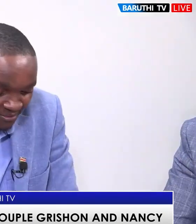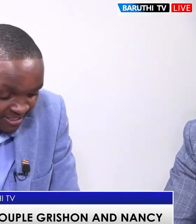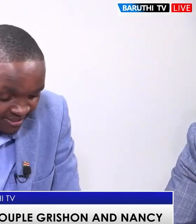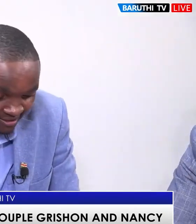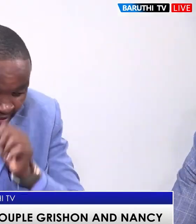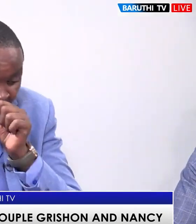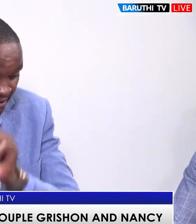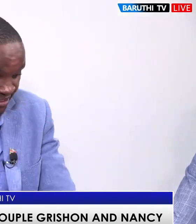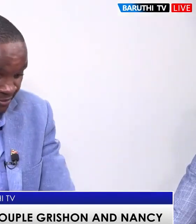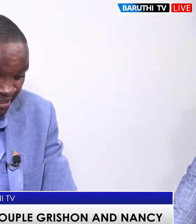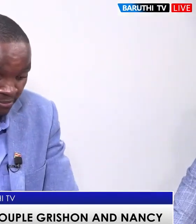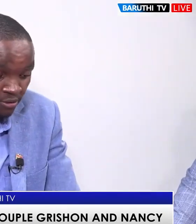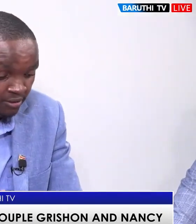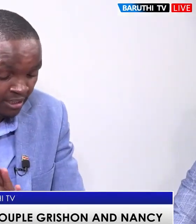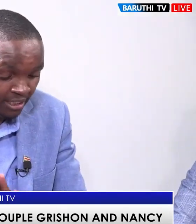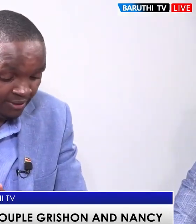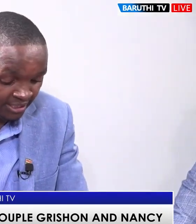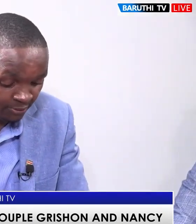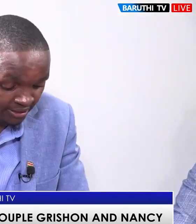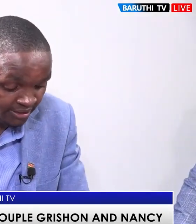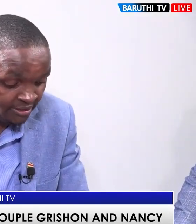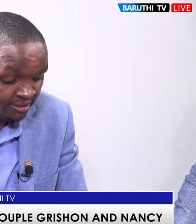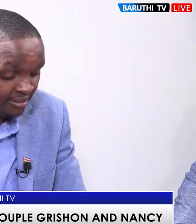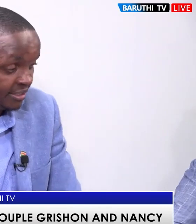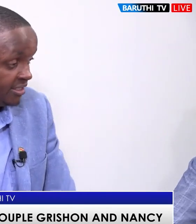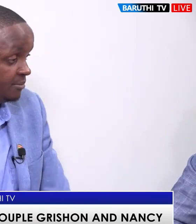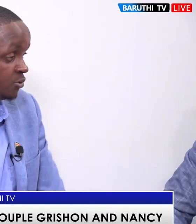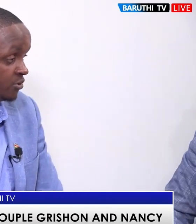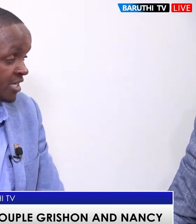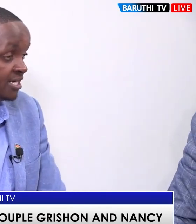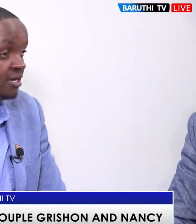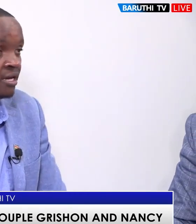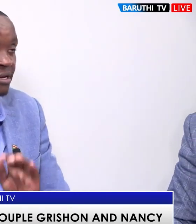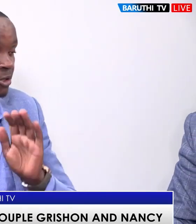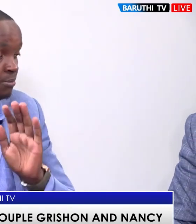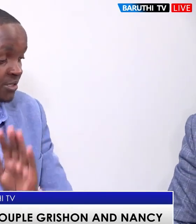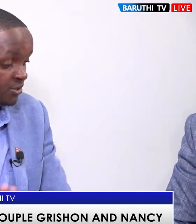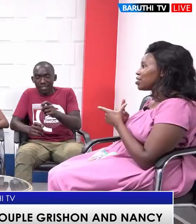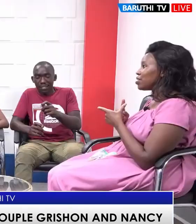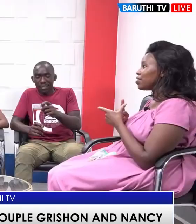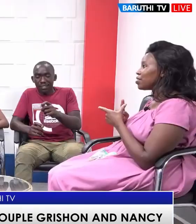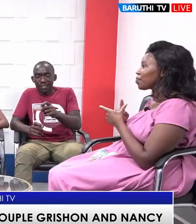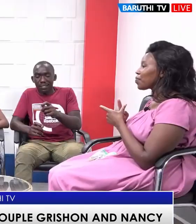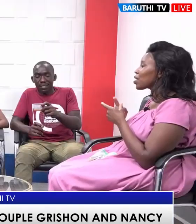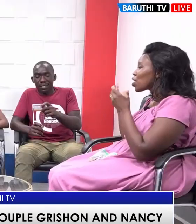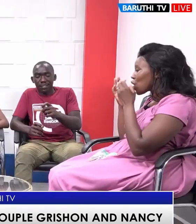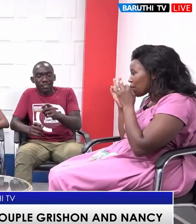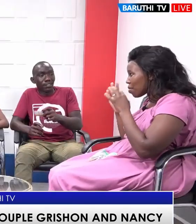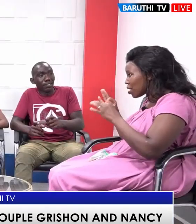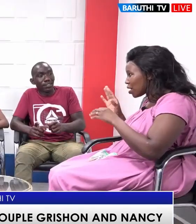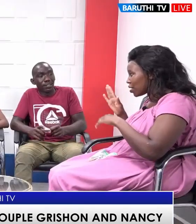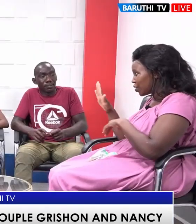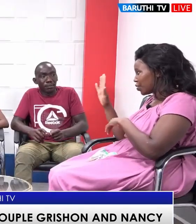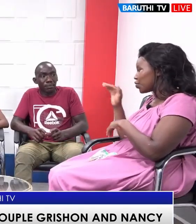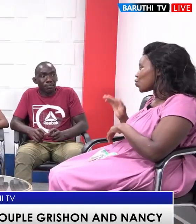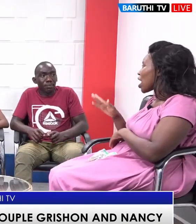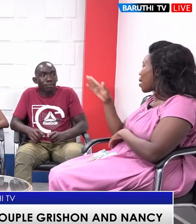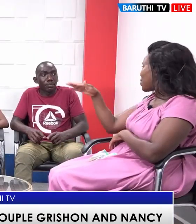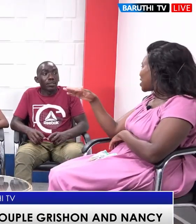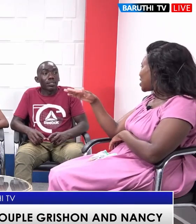Kuna share kidogo. Kweli hayuko acha ongee. Fine. Oh, okay.